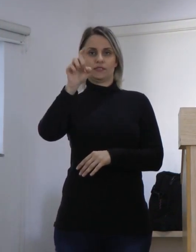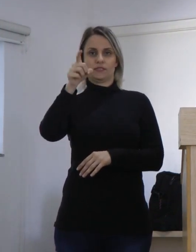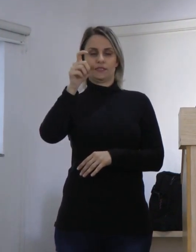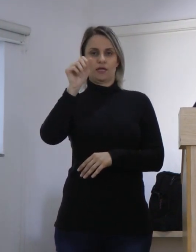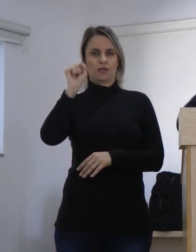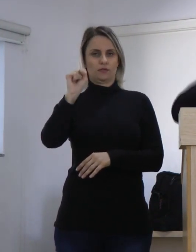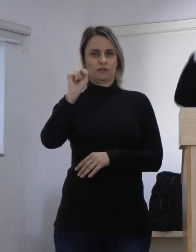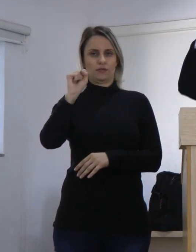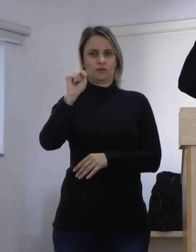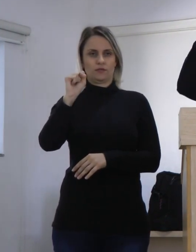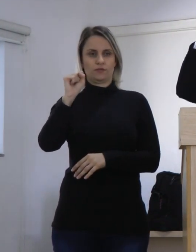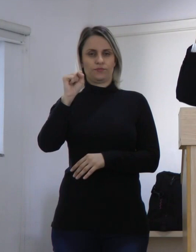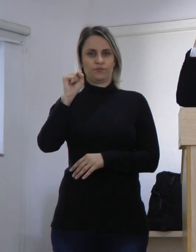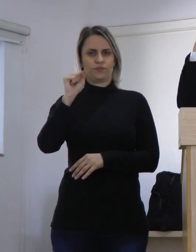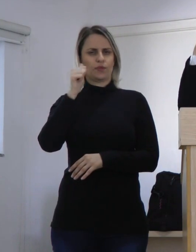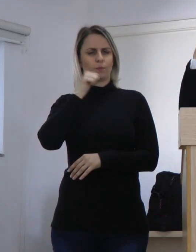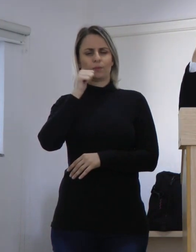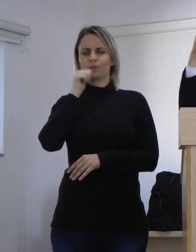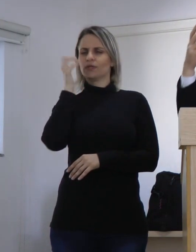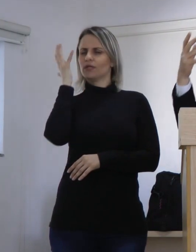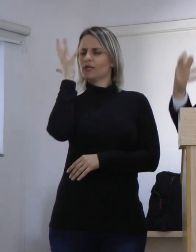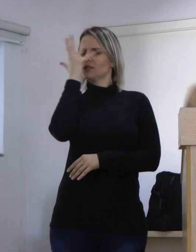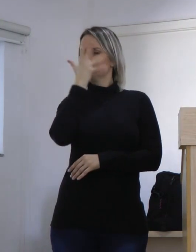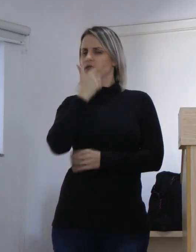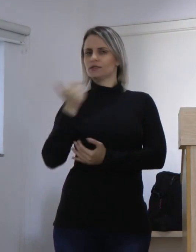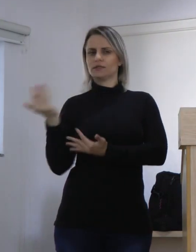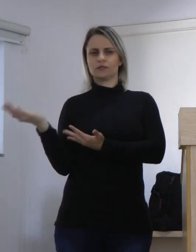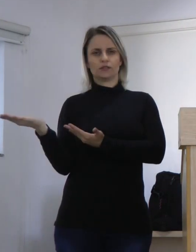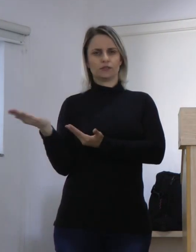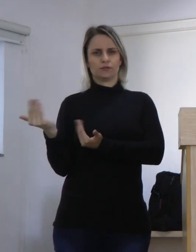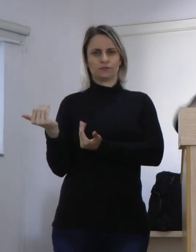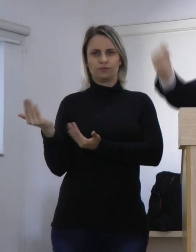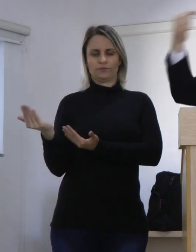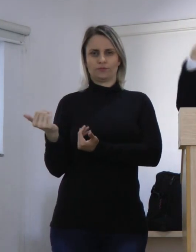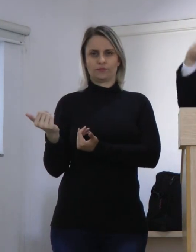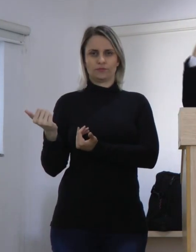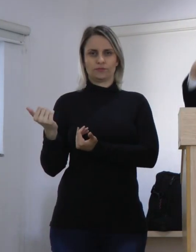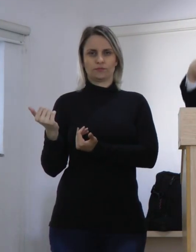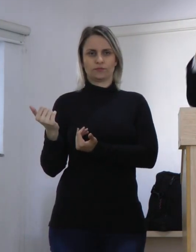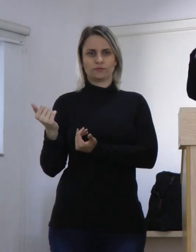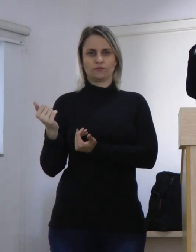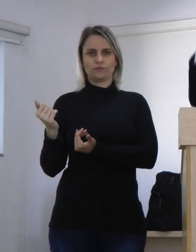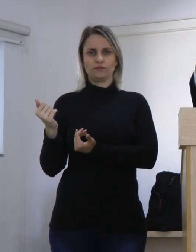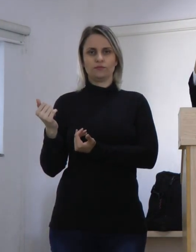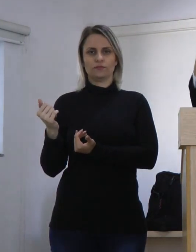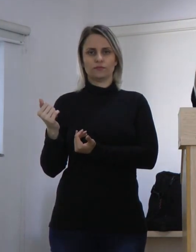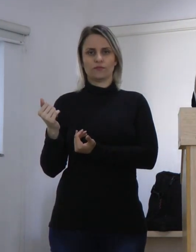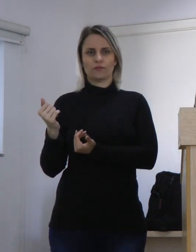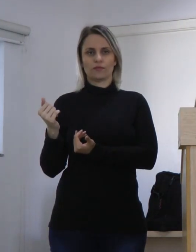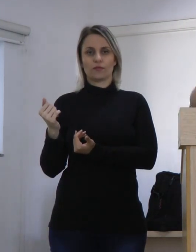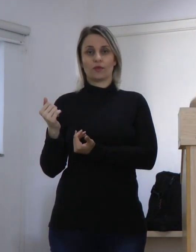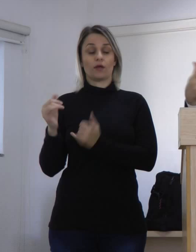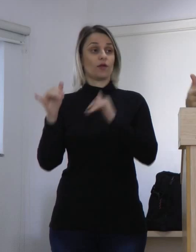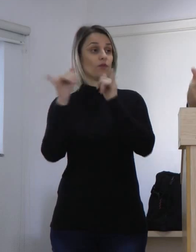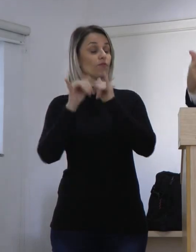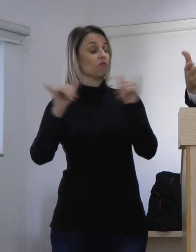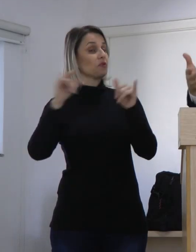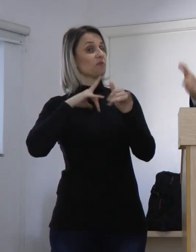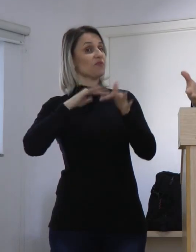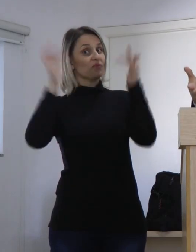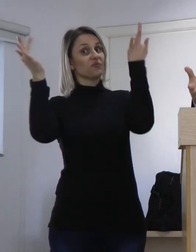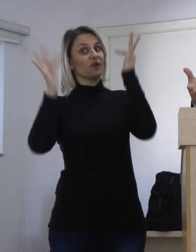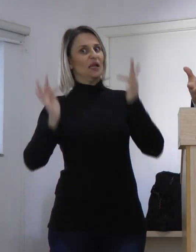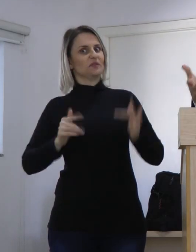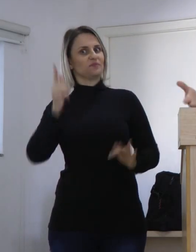uma jovem no auge da beleza, da juventude, que apesar de dizer que estava muito feliz por ter conquistado